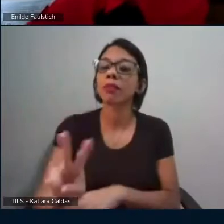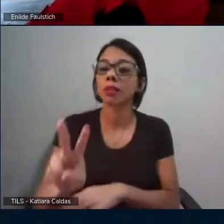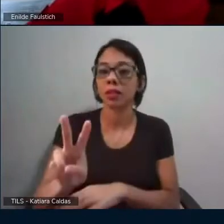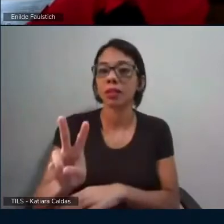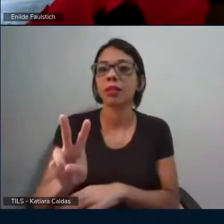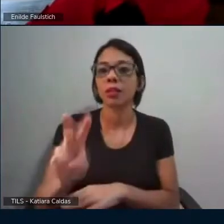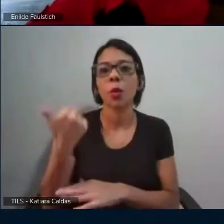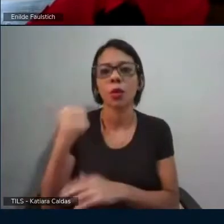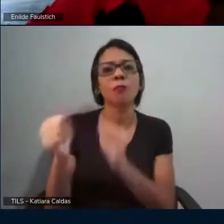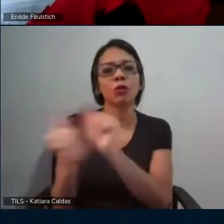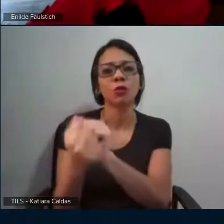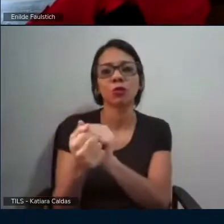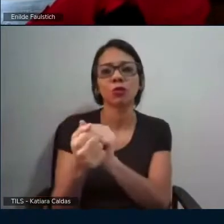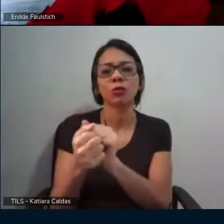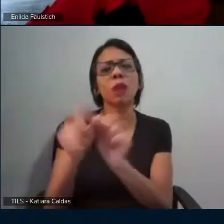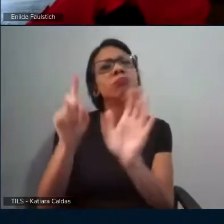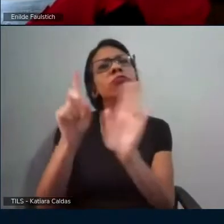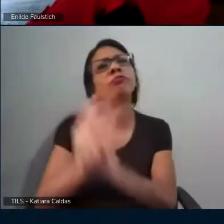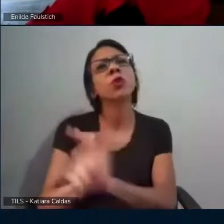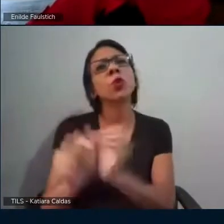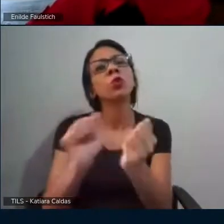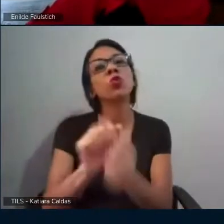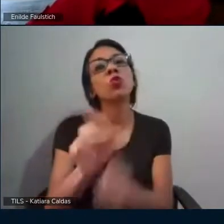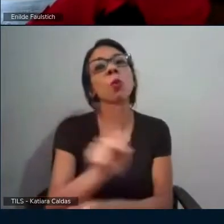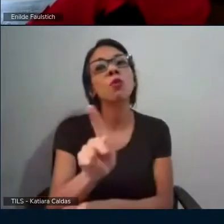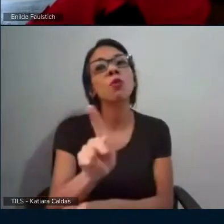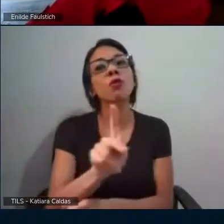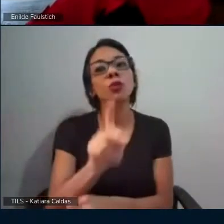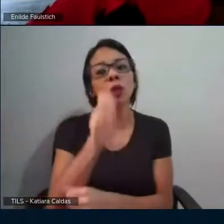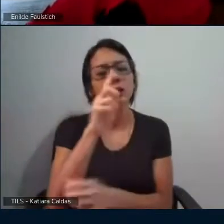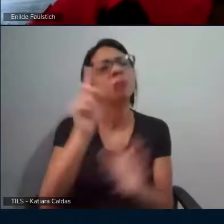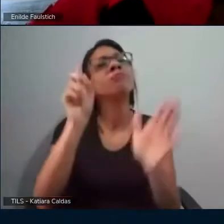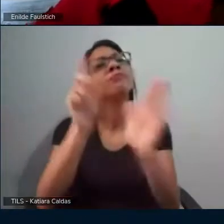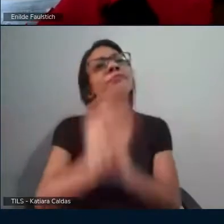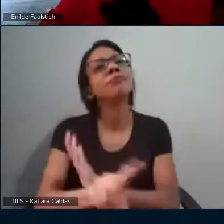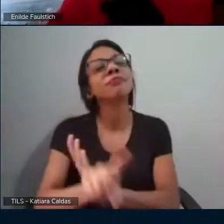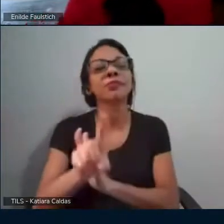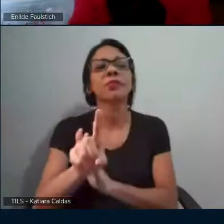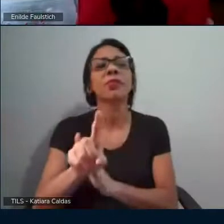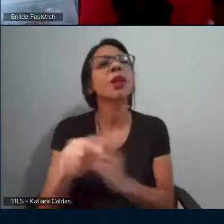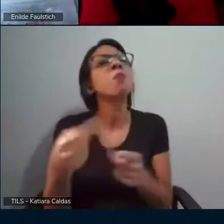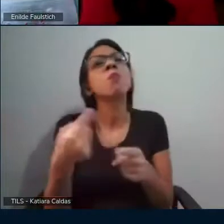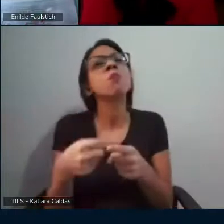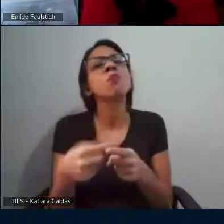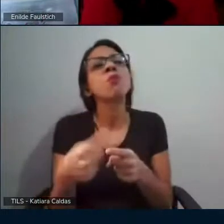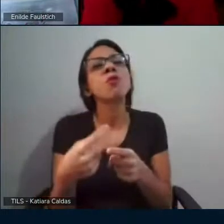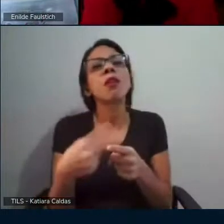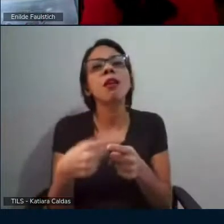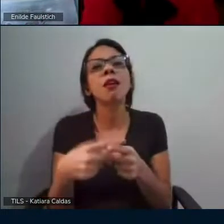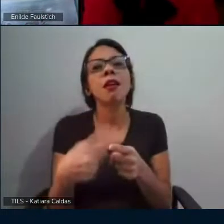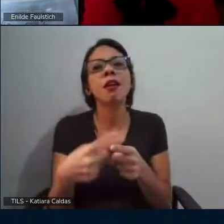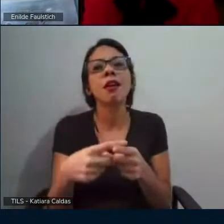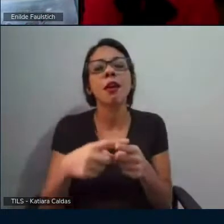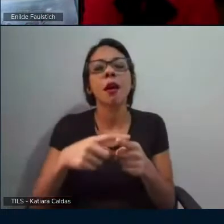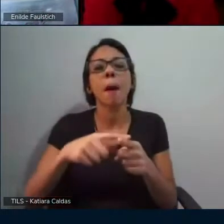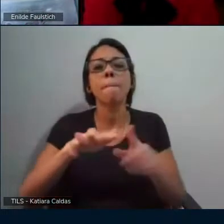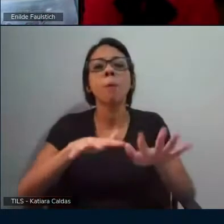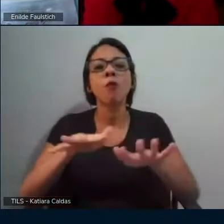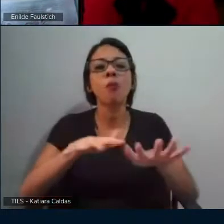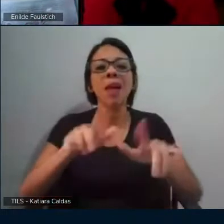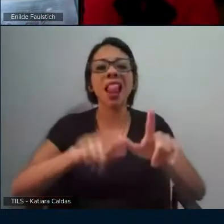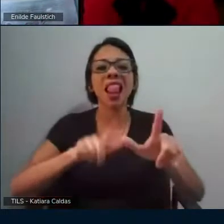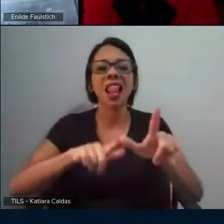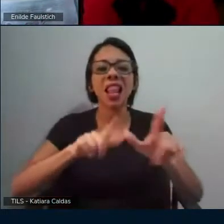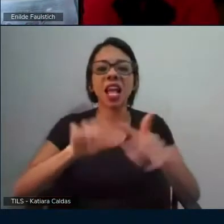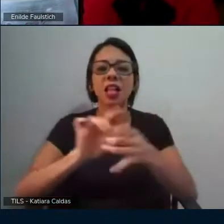e questionou, né, junto com a professora Enilde, por que o movimento de letras